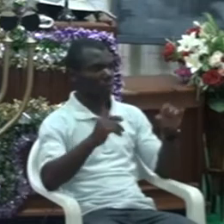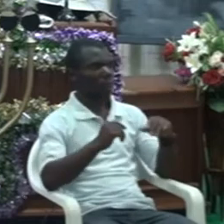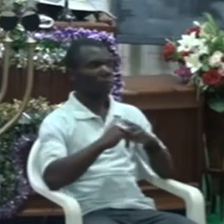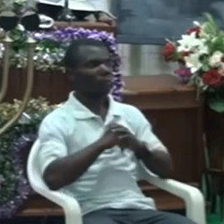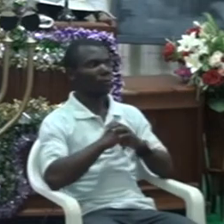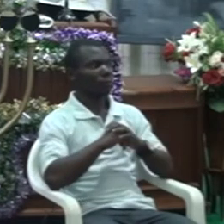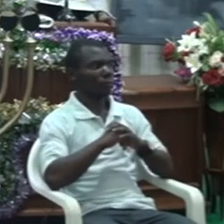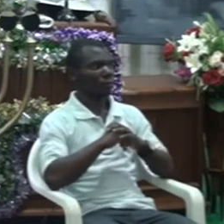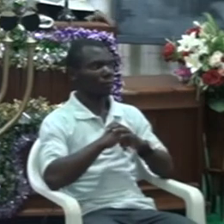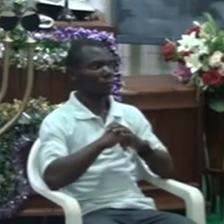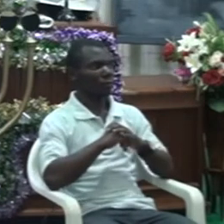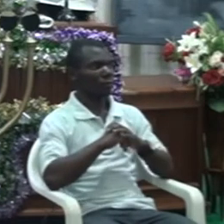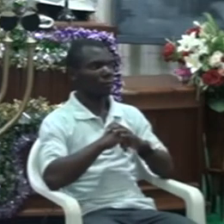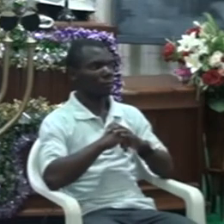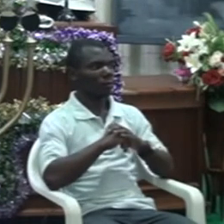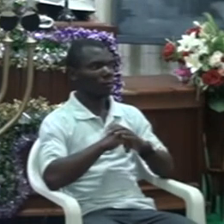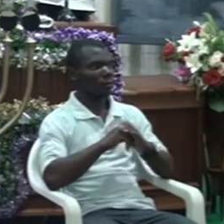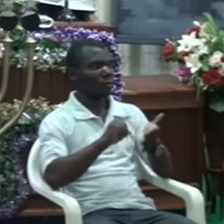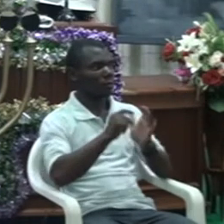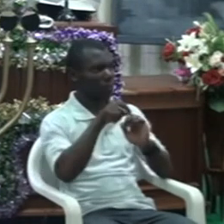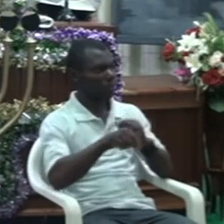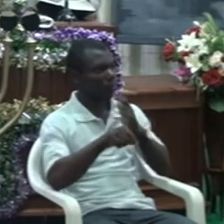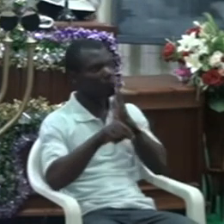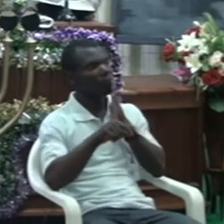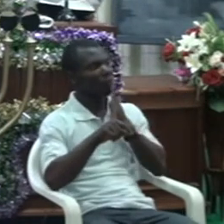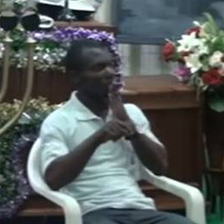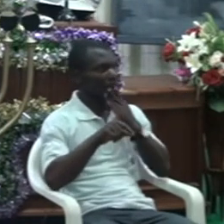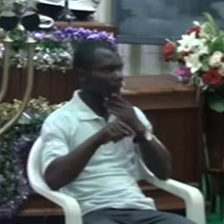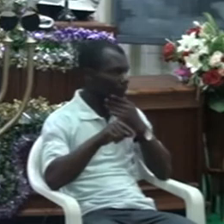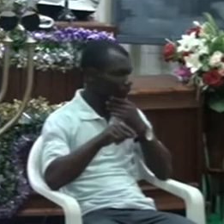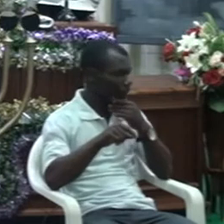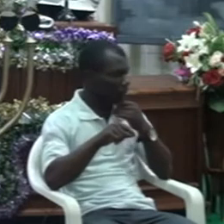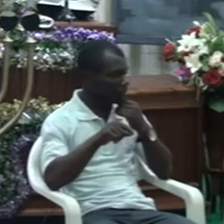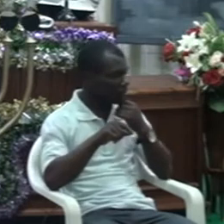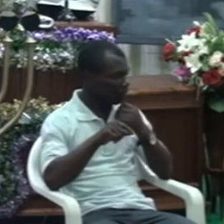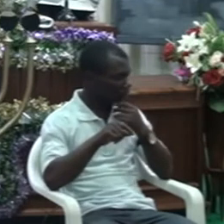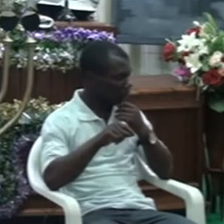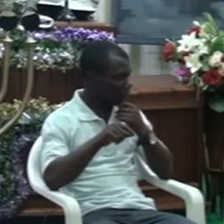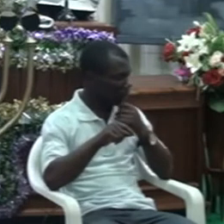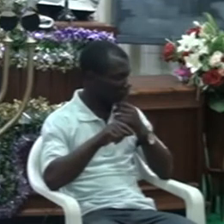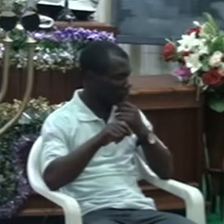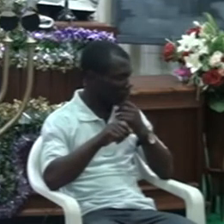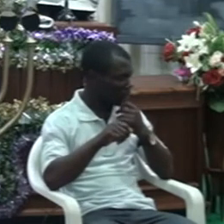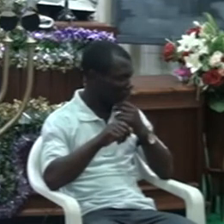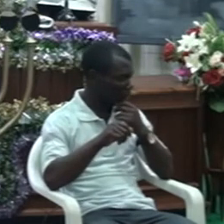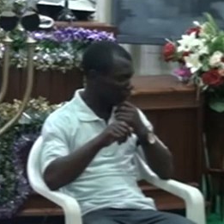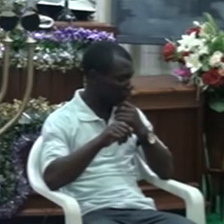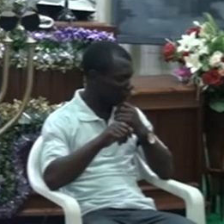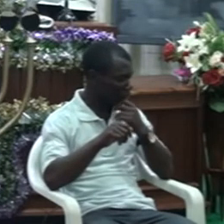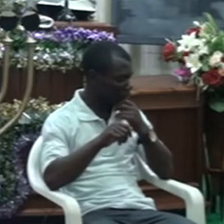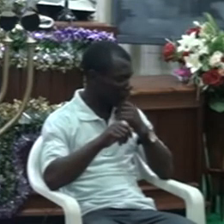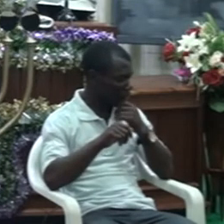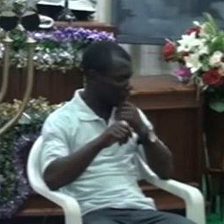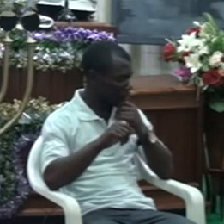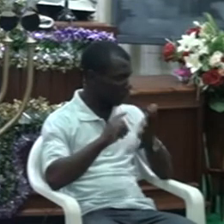la porte. Ça veut dire aiko ai apate abamu bakie fasi ndani ya mioyo